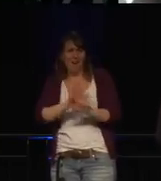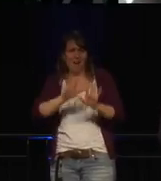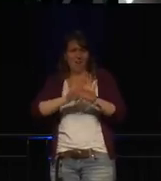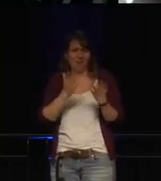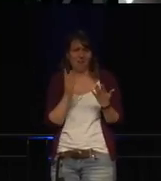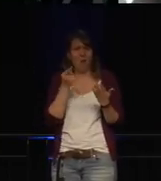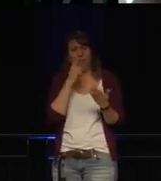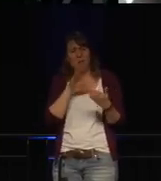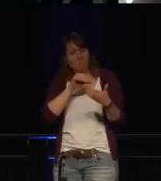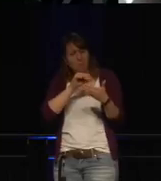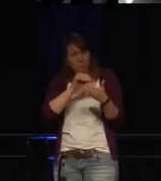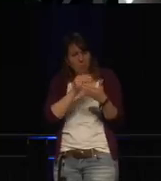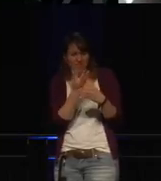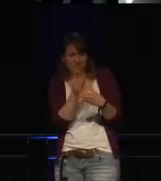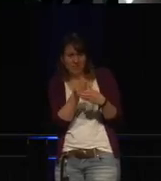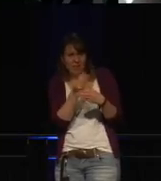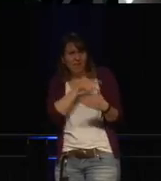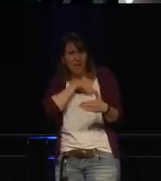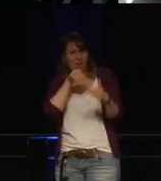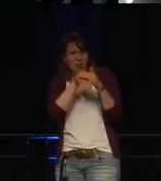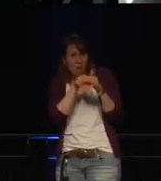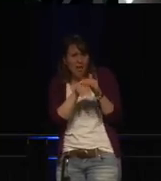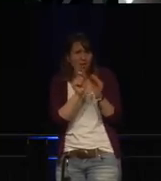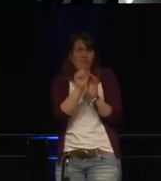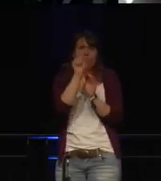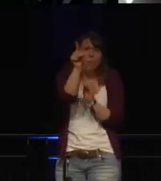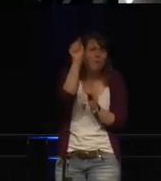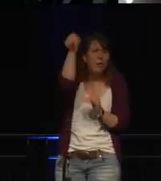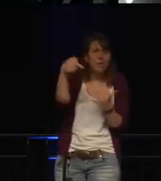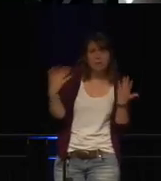claro cuánto tiempo se va a quedar guardada esa información.